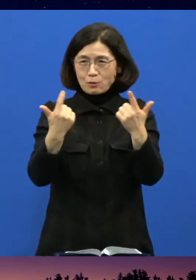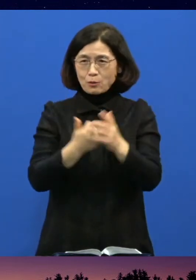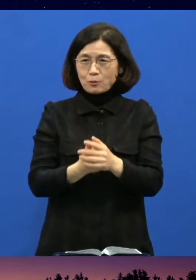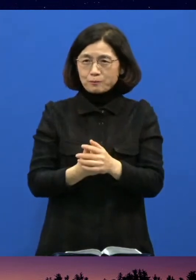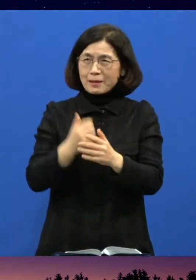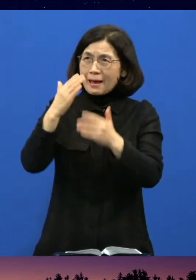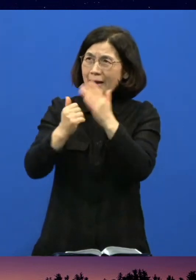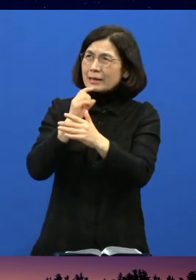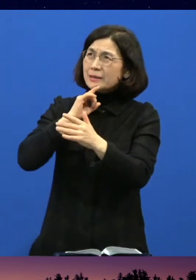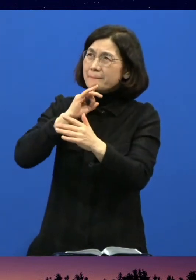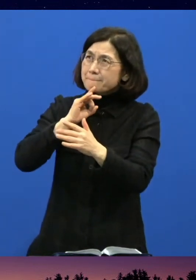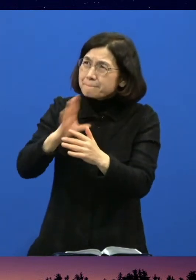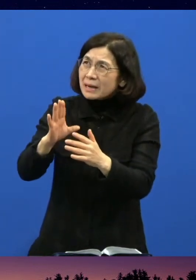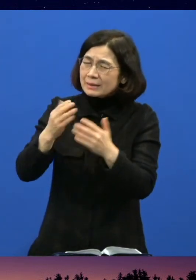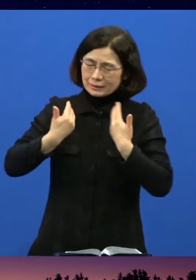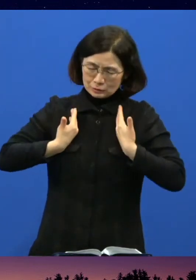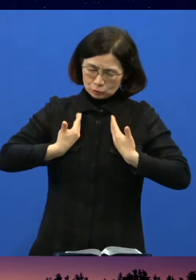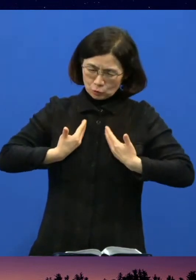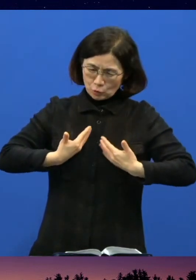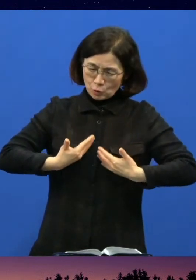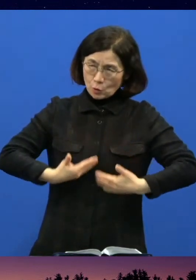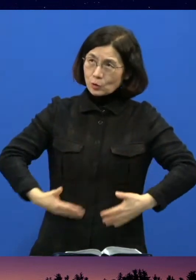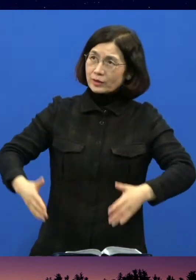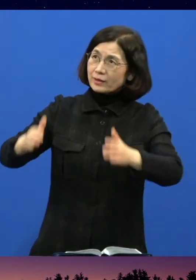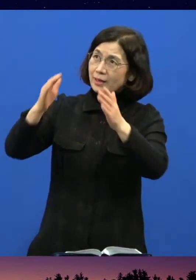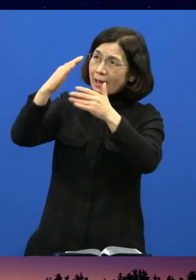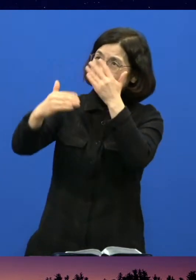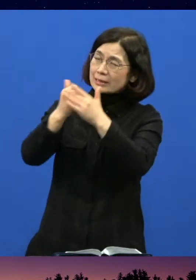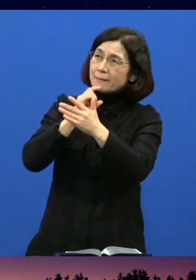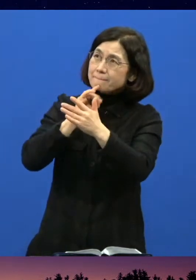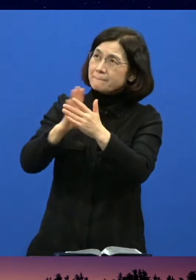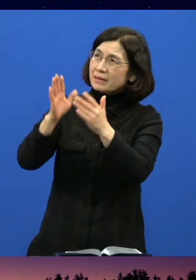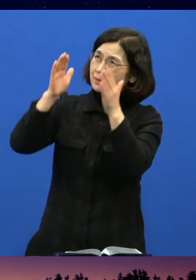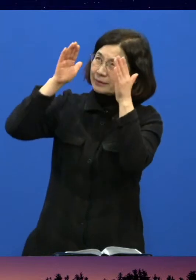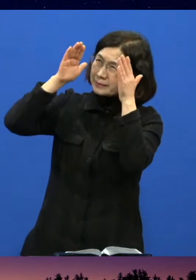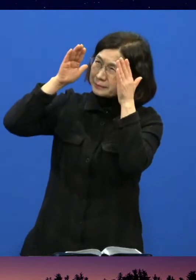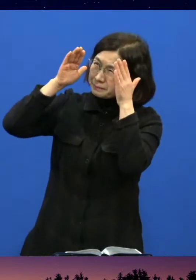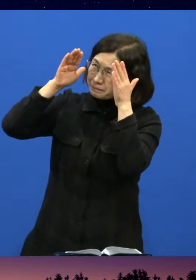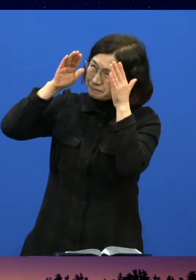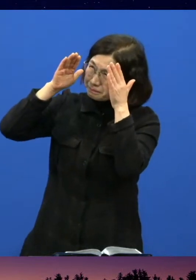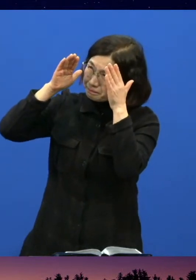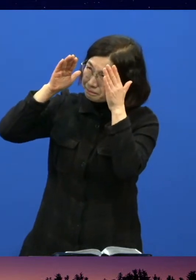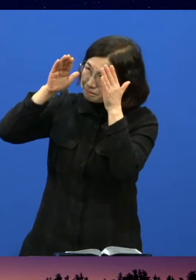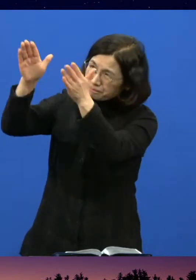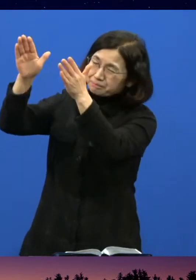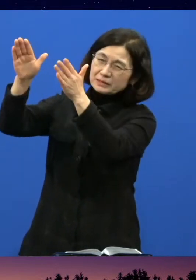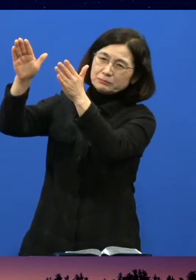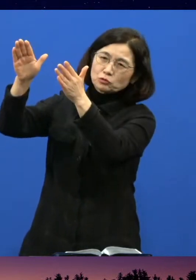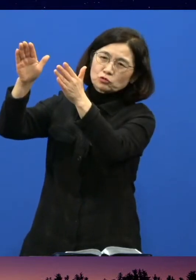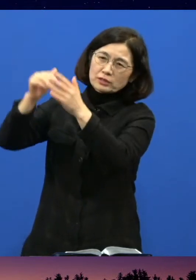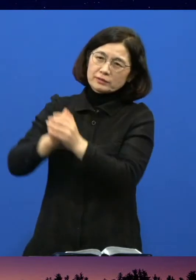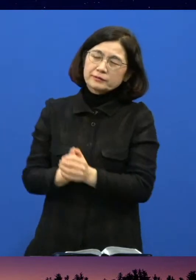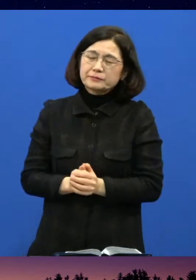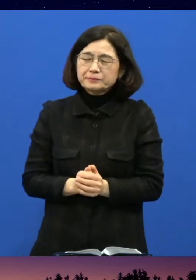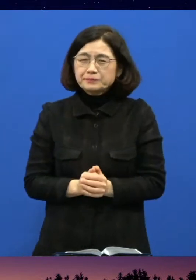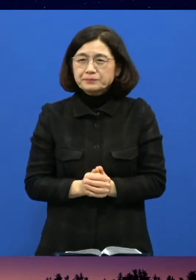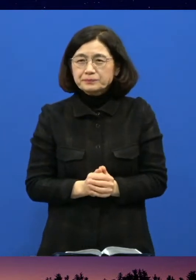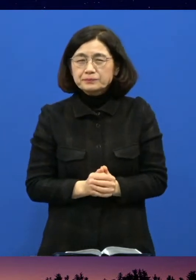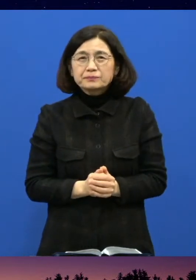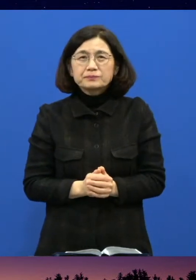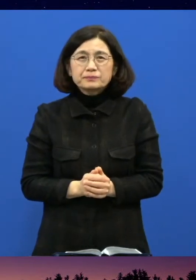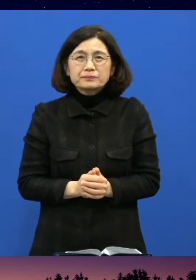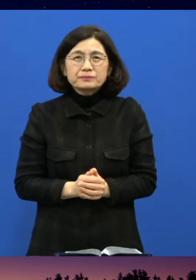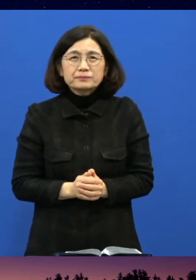초집중을 하는 거예요. 잠잠히 나의 영혼아 잠잠히 하나님만 바라라. 이거거든요.